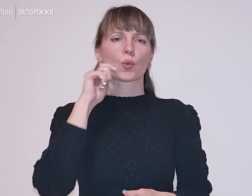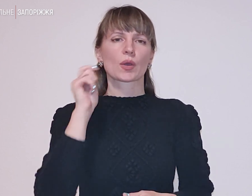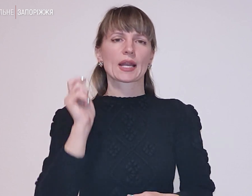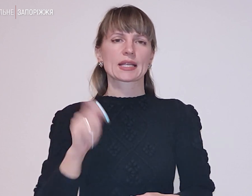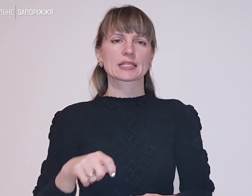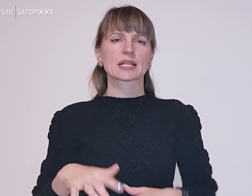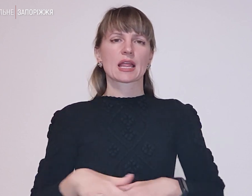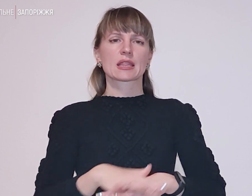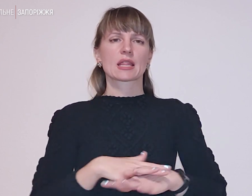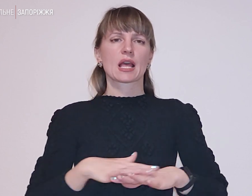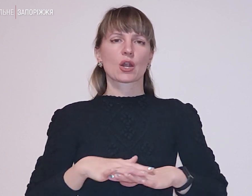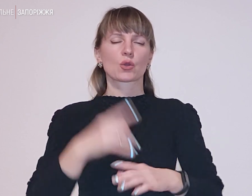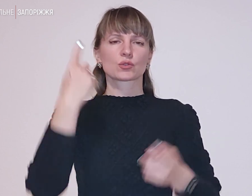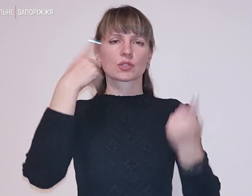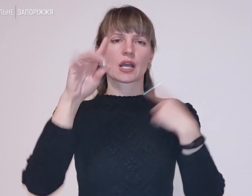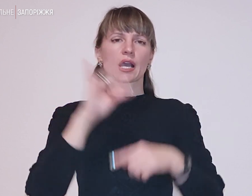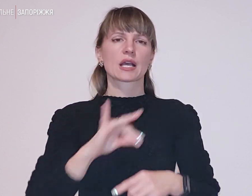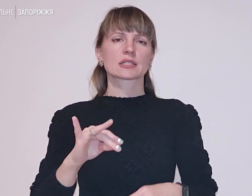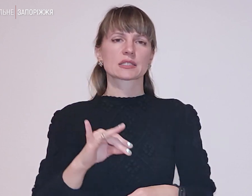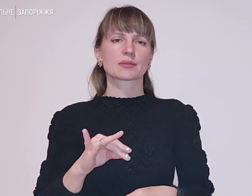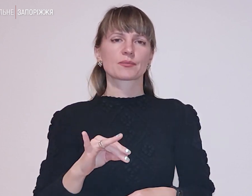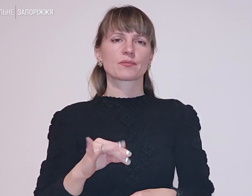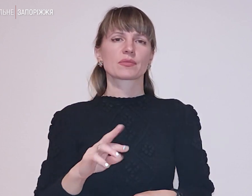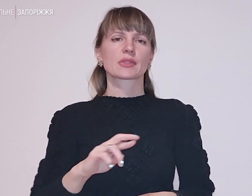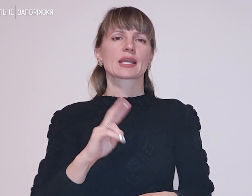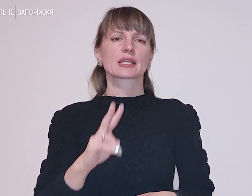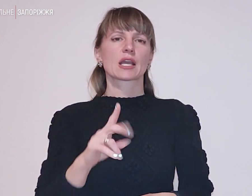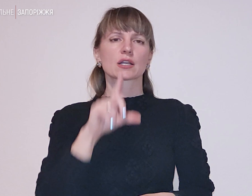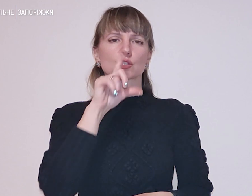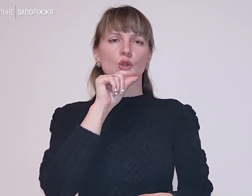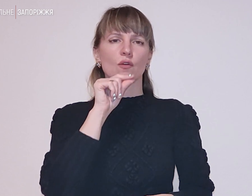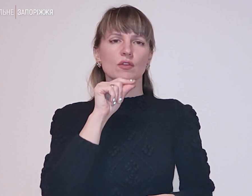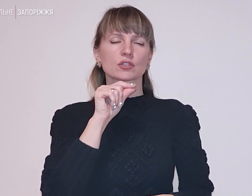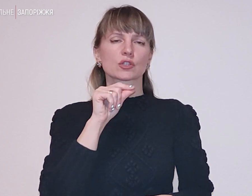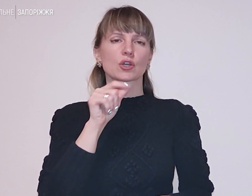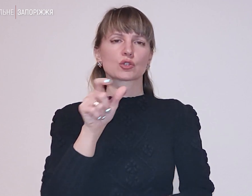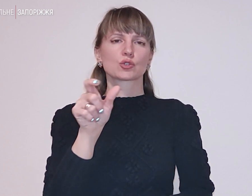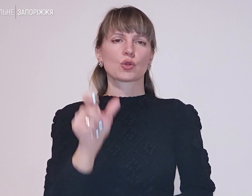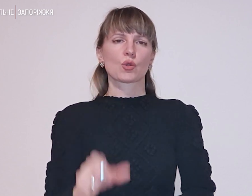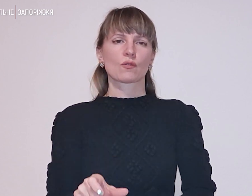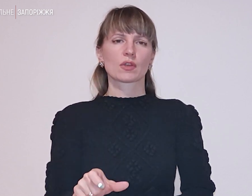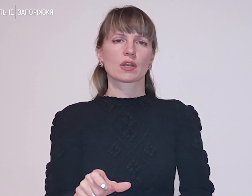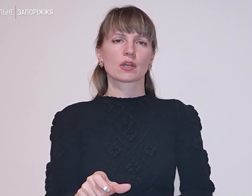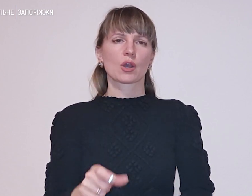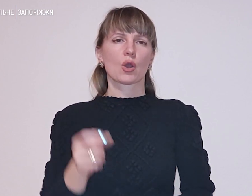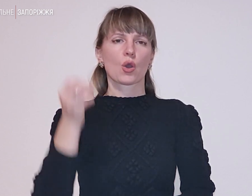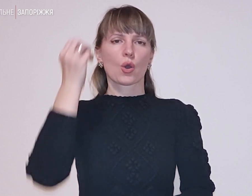українська народна казка, як соловейко чоловіка розуму